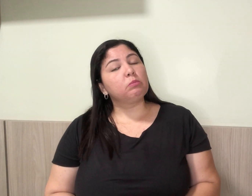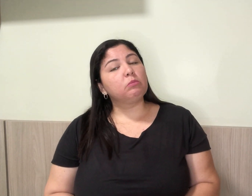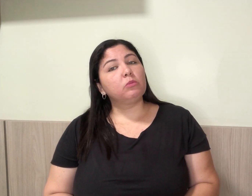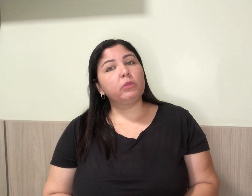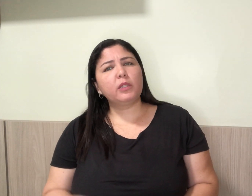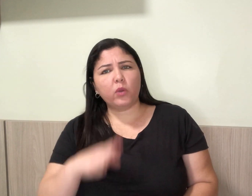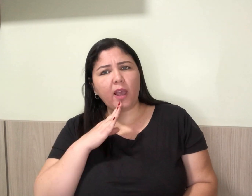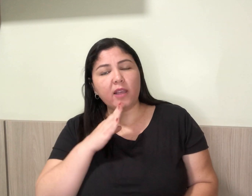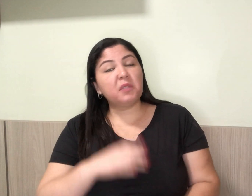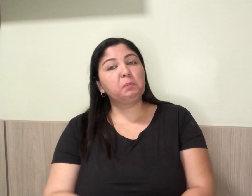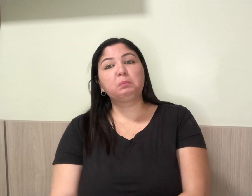Você conhece?